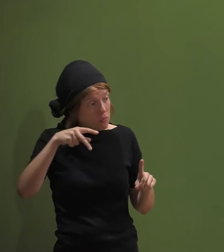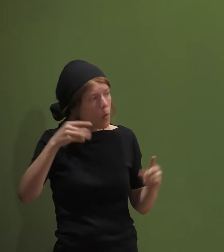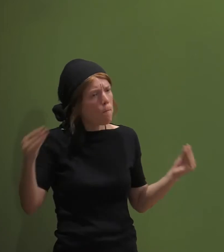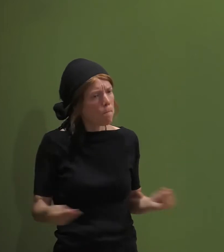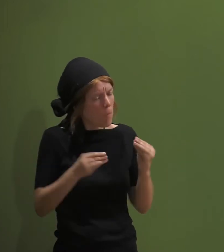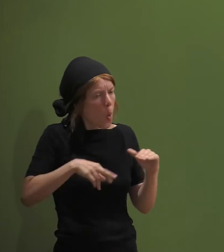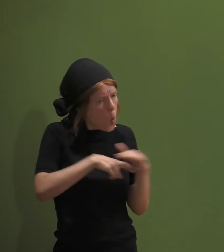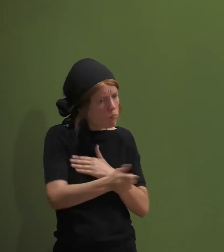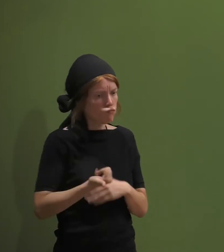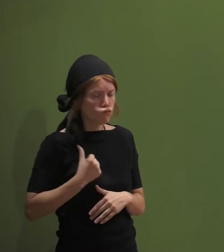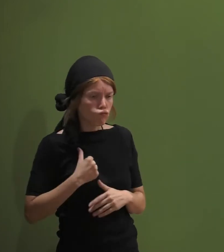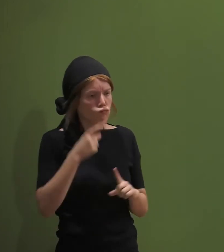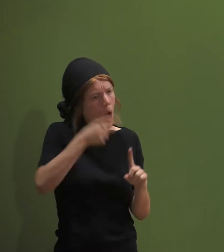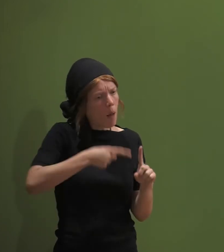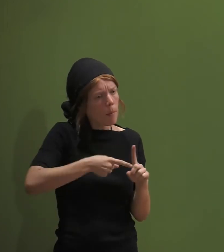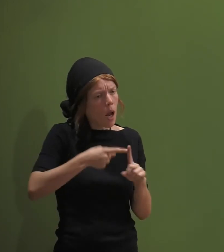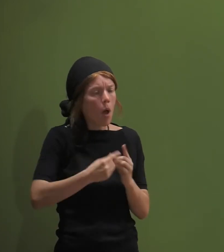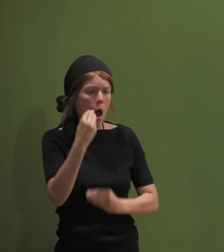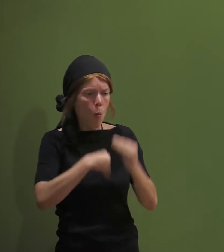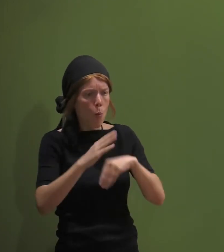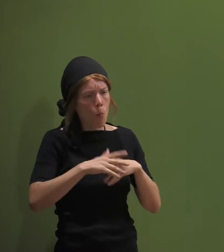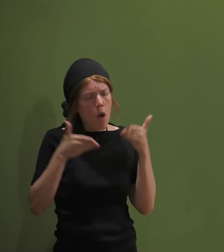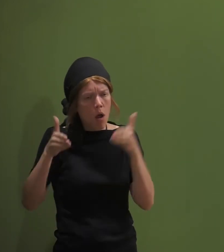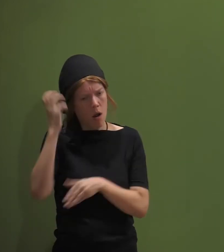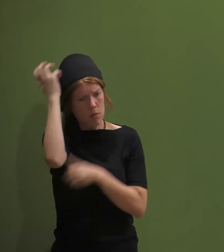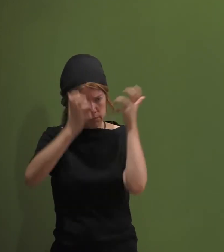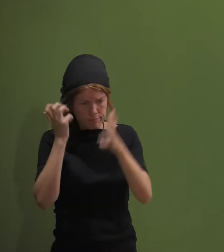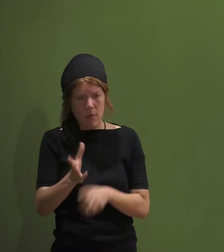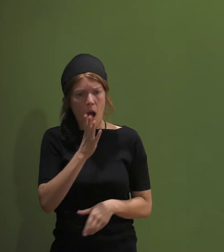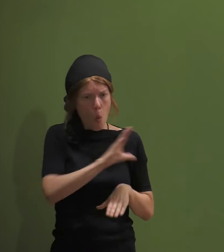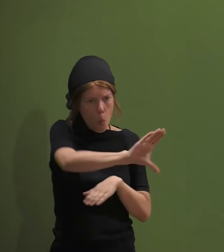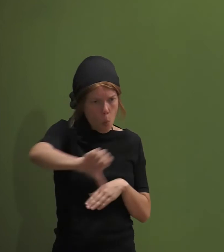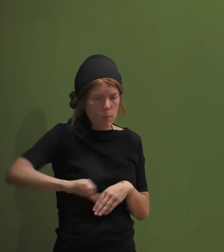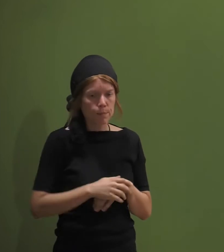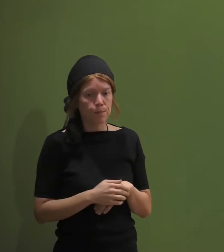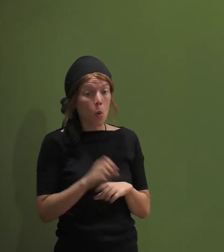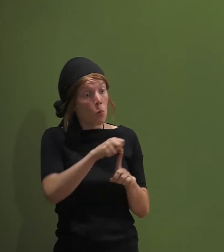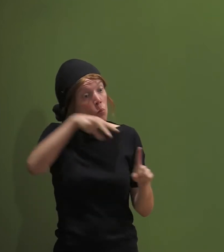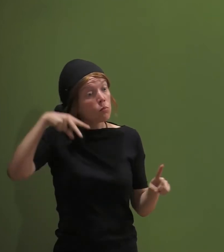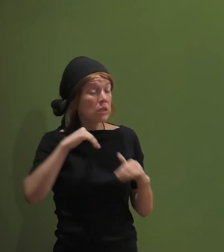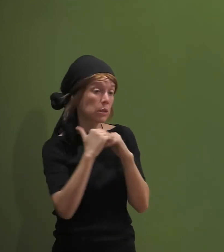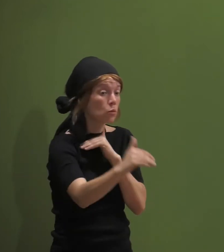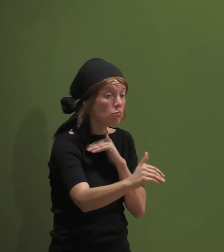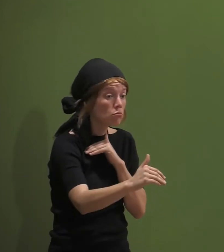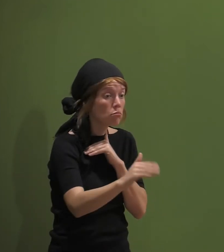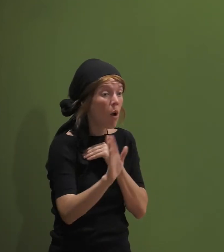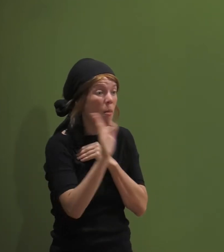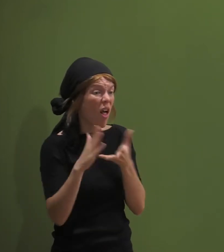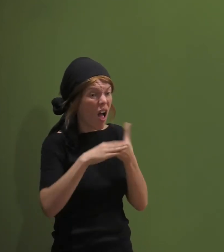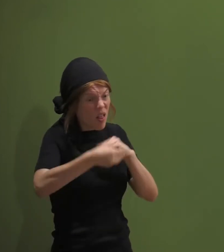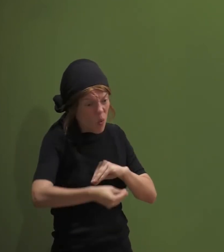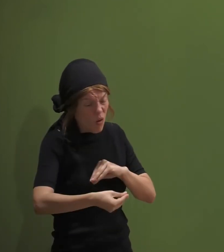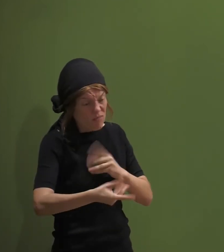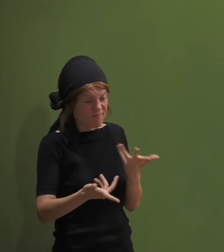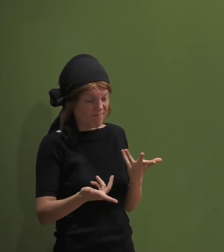recursos es especialmente aplicable a la producción de alimentos para el ganado utilizando regadío, ya que desde un punto de vista sostenible no parece muy adecuado